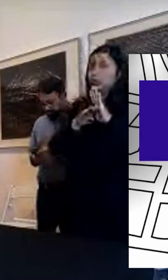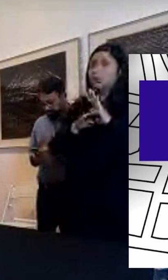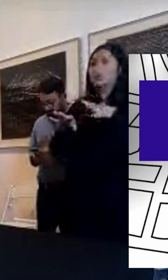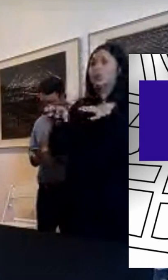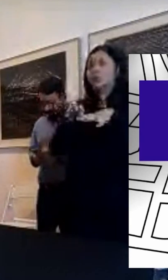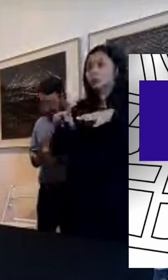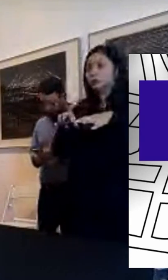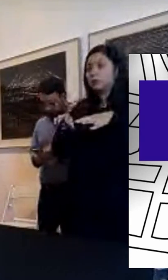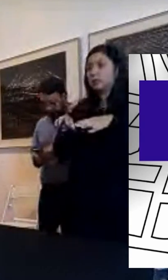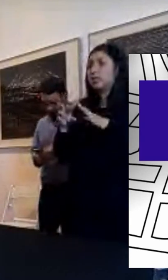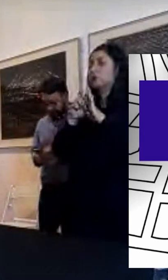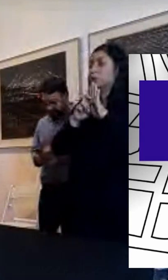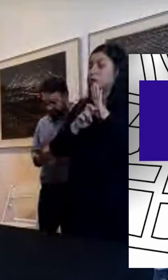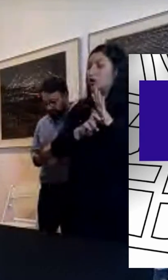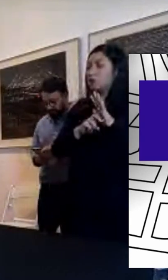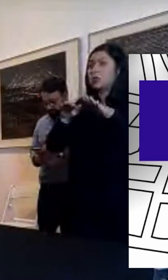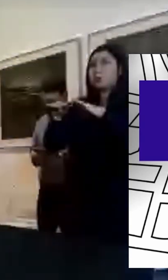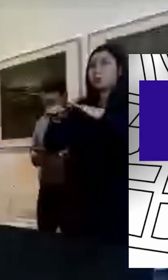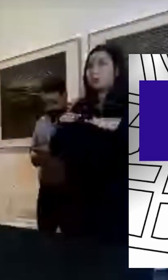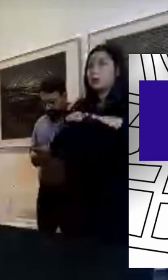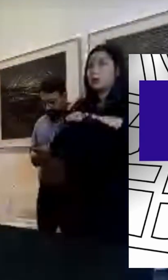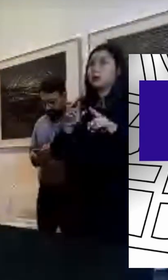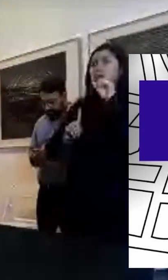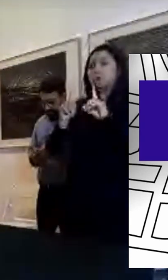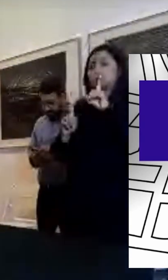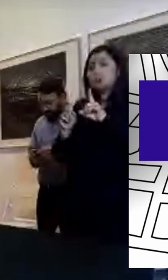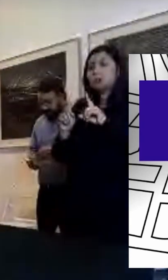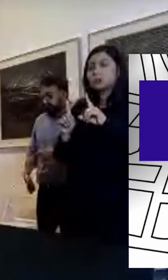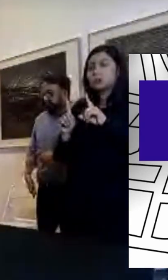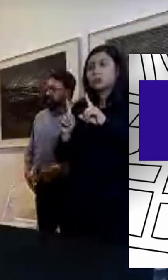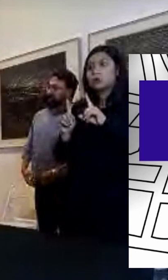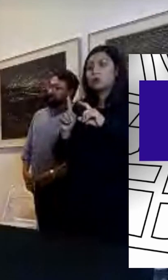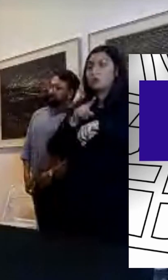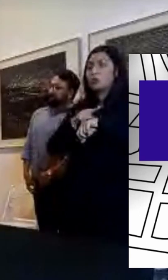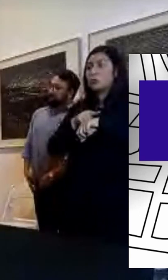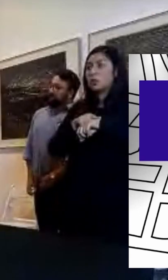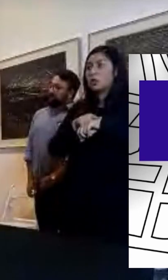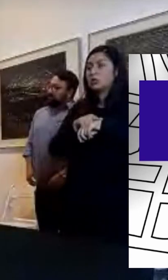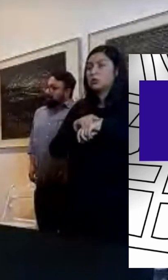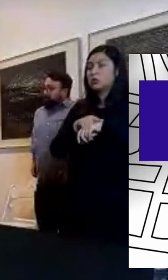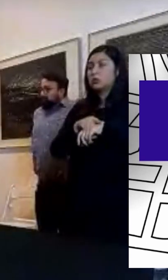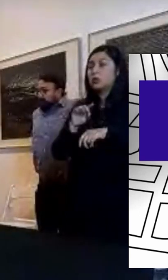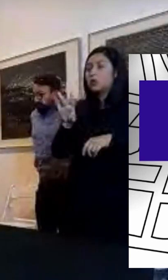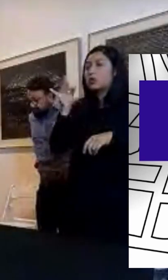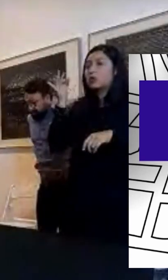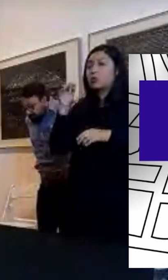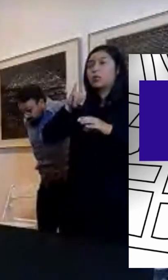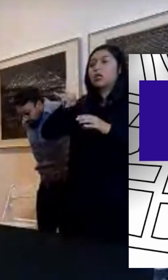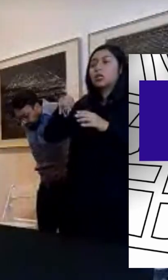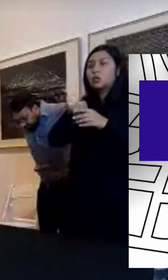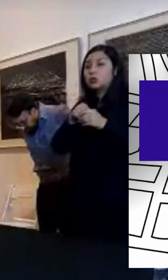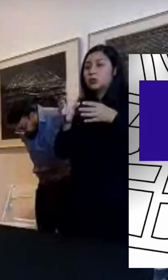espacio. Pero en cierto momento nos rescatamos de que había que empezar a involucrar a los equipos de mediación, porque